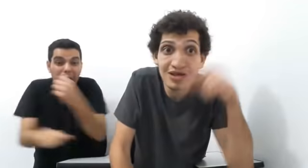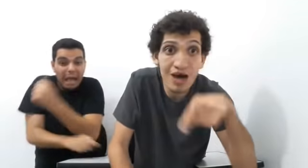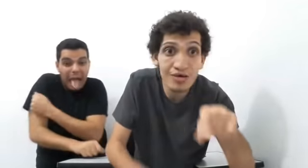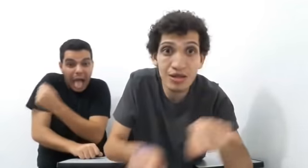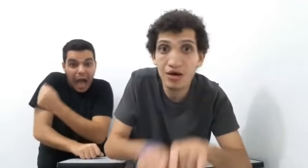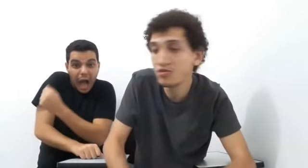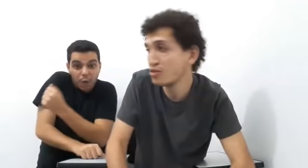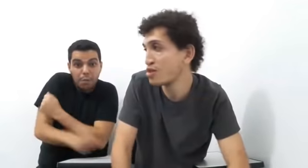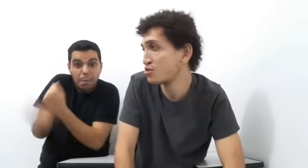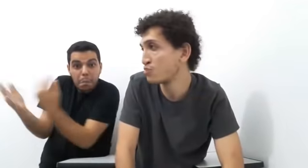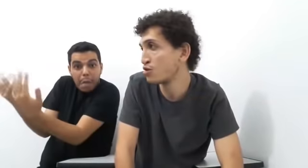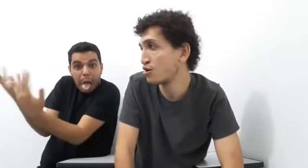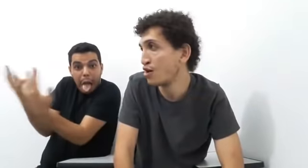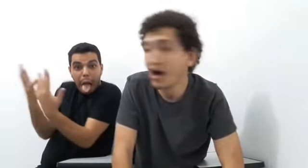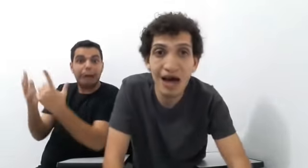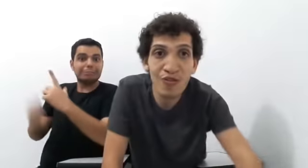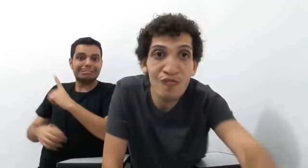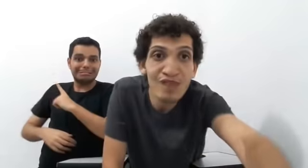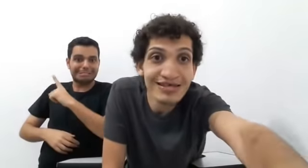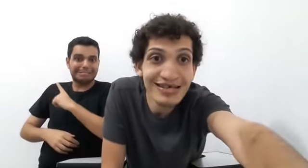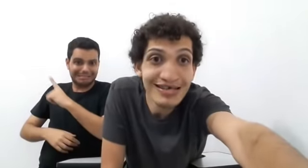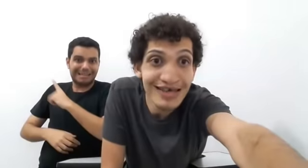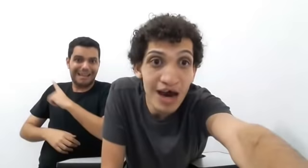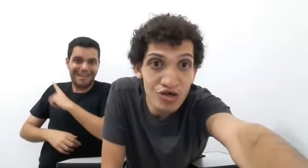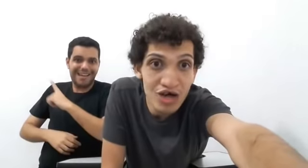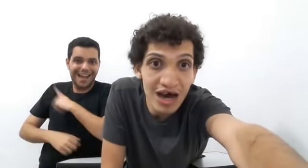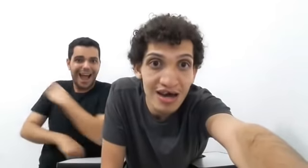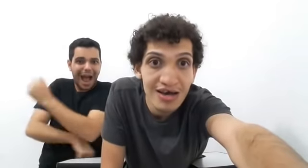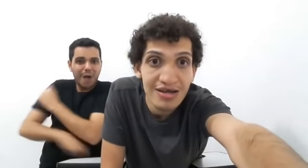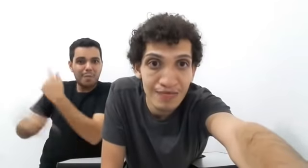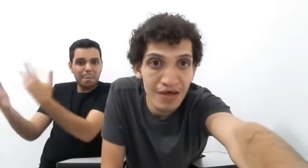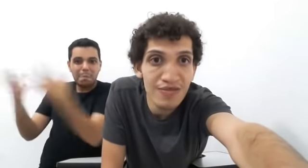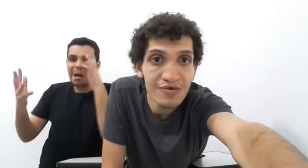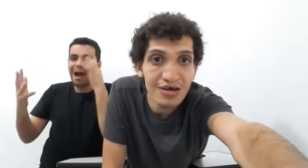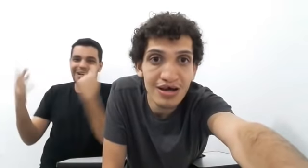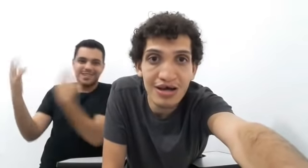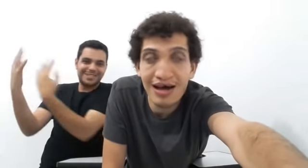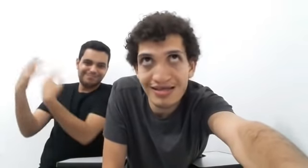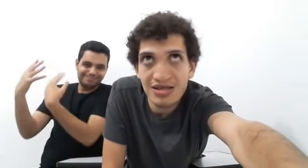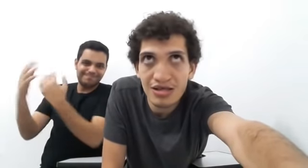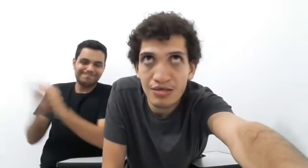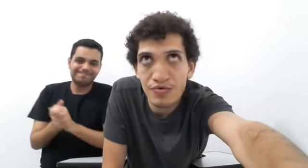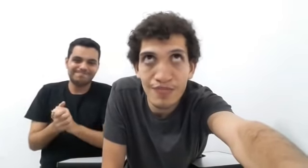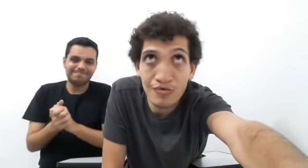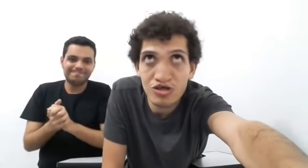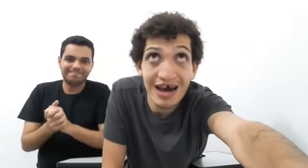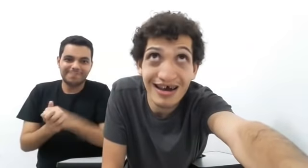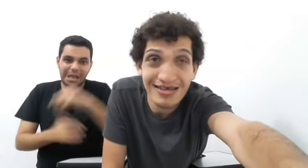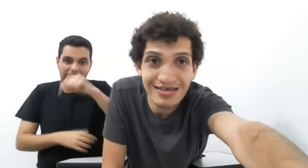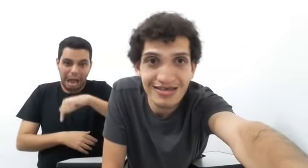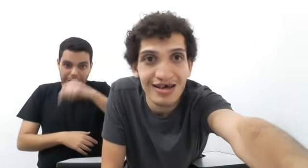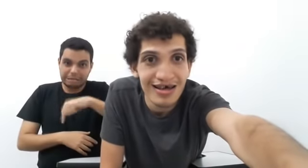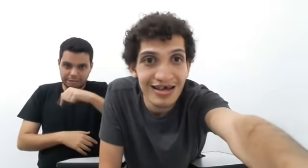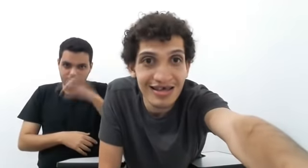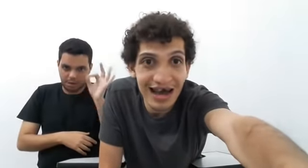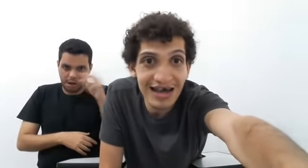presencial, aluno presencial já, entendeu? Aqui, não já, aqui. E